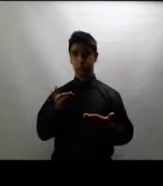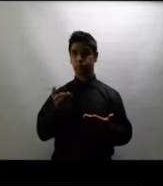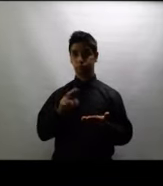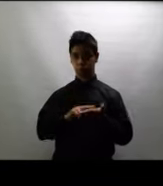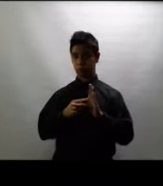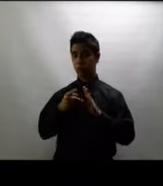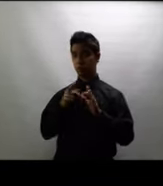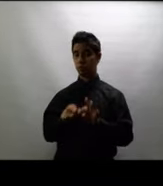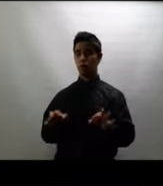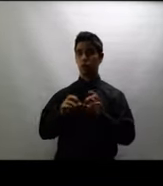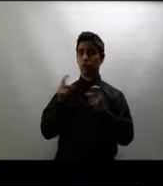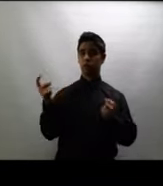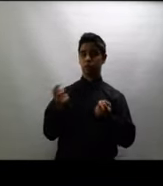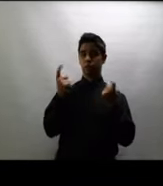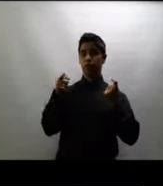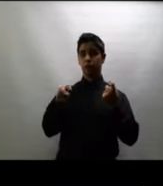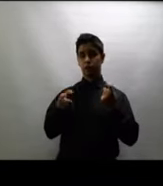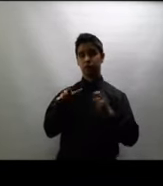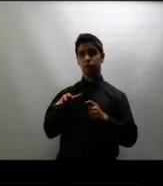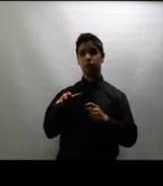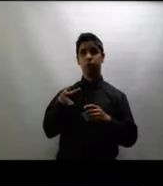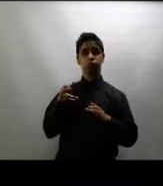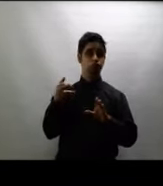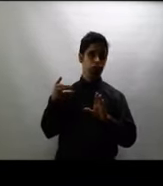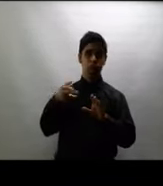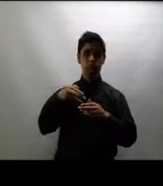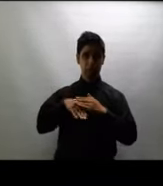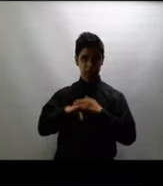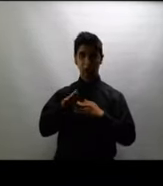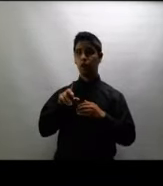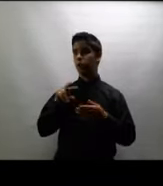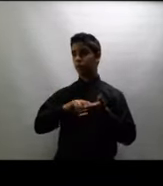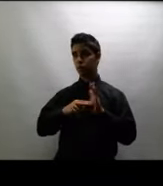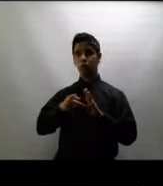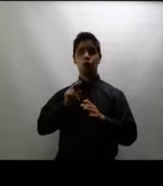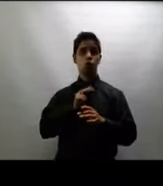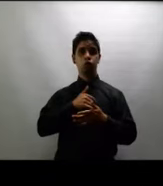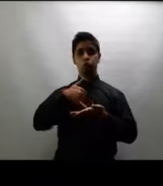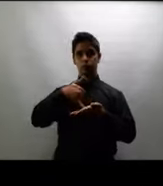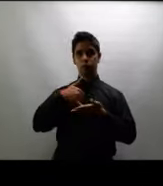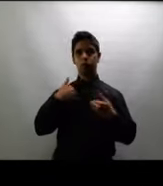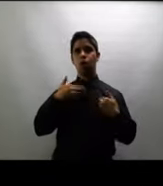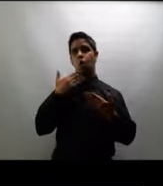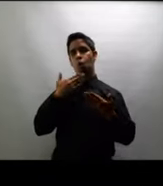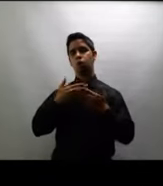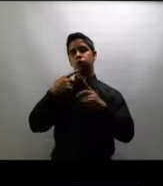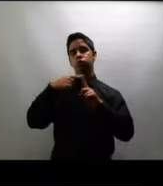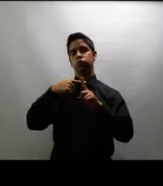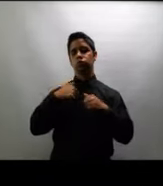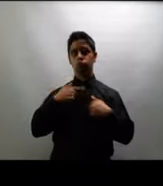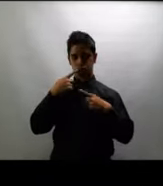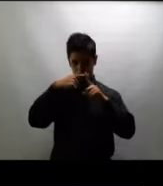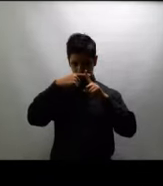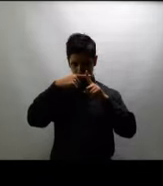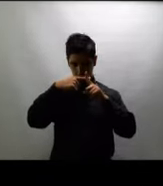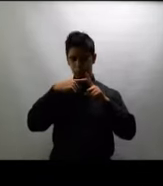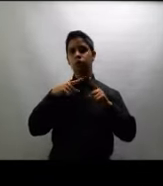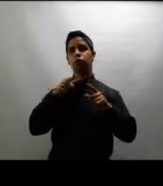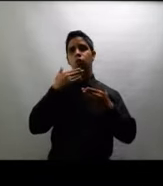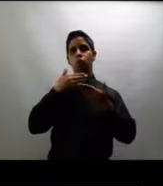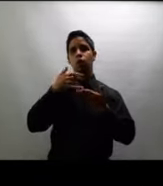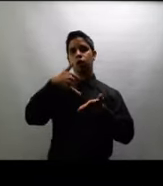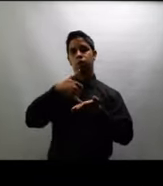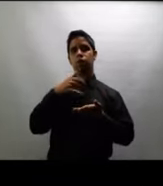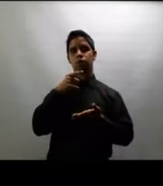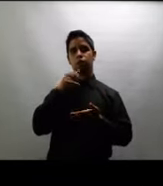que celebrar esa nominación, creo que el Grammy va a tener buenas noticias. Yo espero un buen Grammy y qué sé yo.